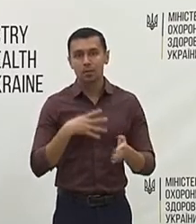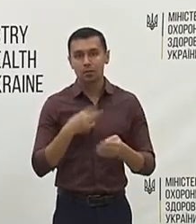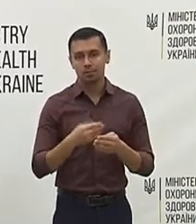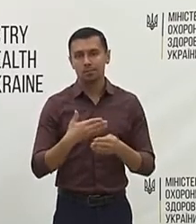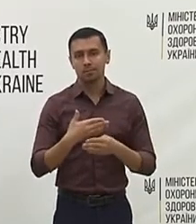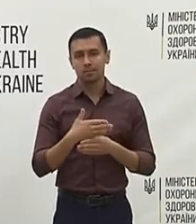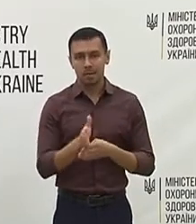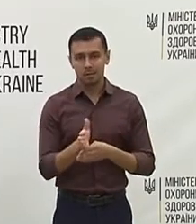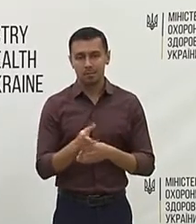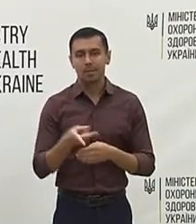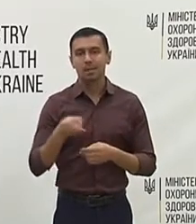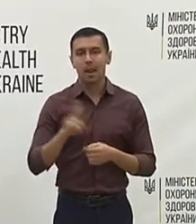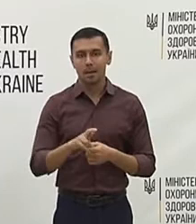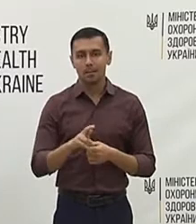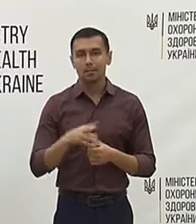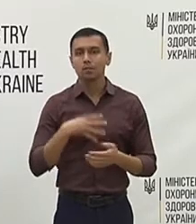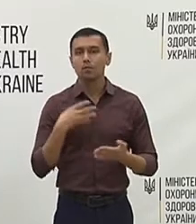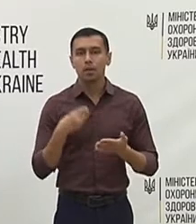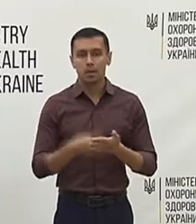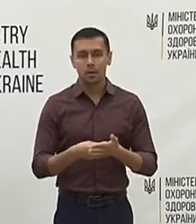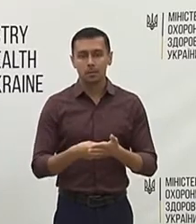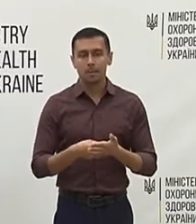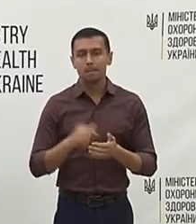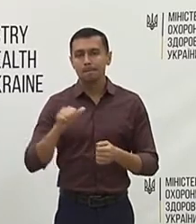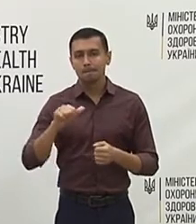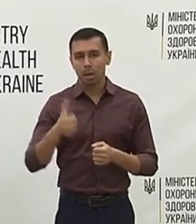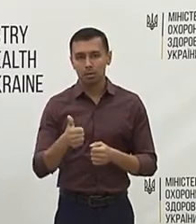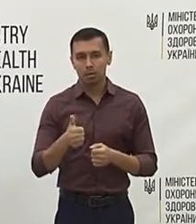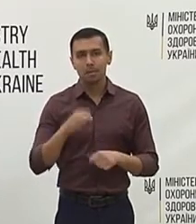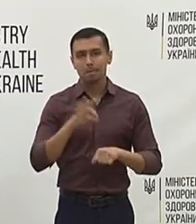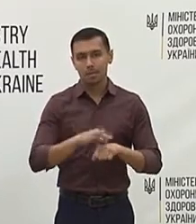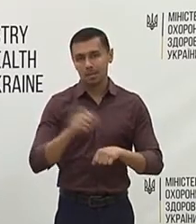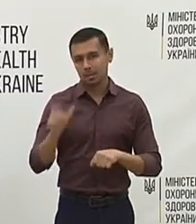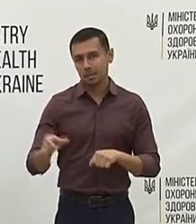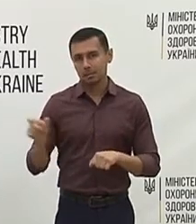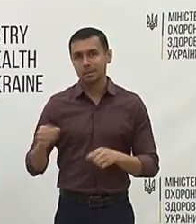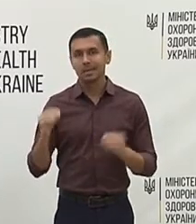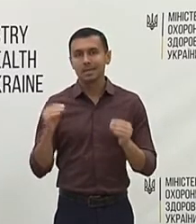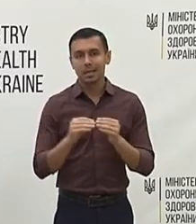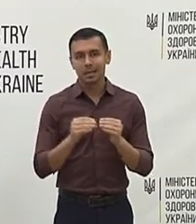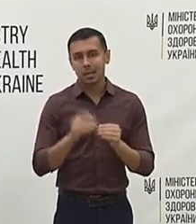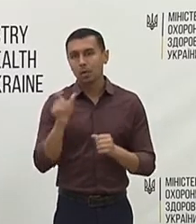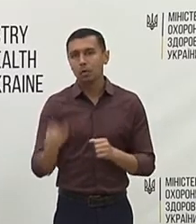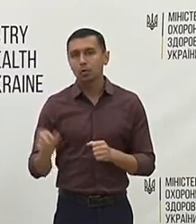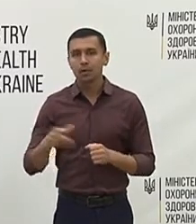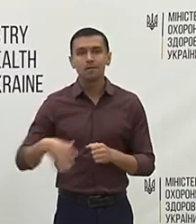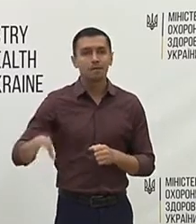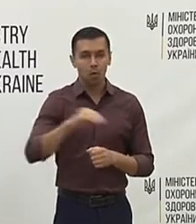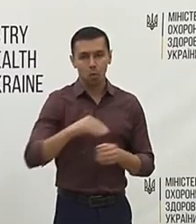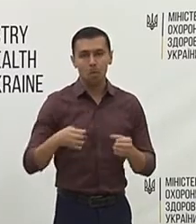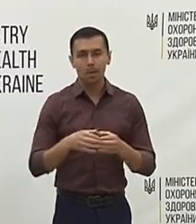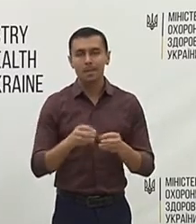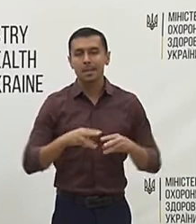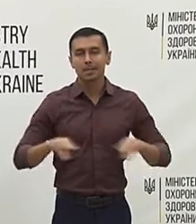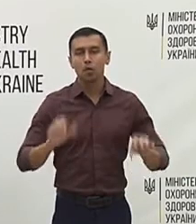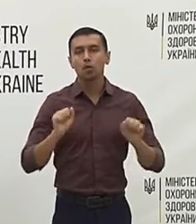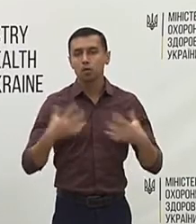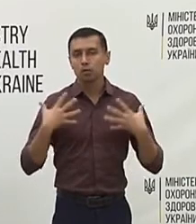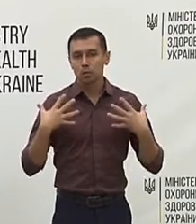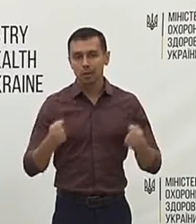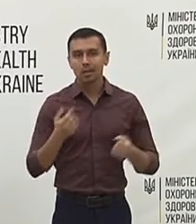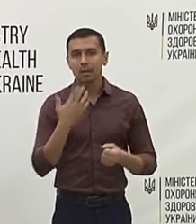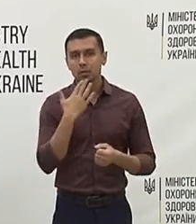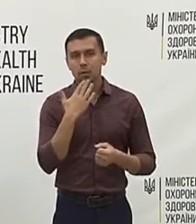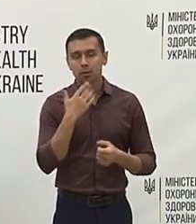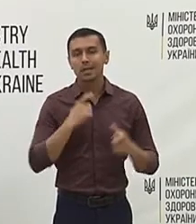двері для своїх перших пацієнтів. Десятки людей, вся команда Міністерства охорони здоров'я